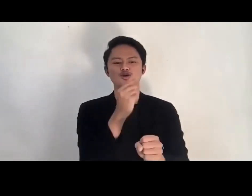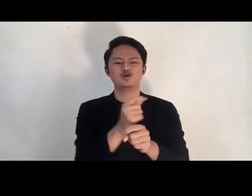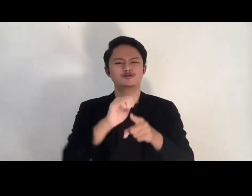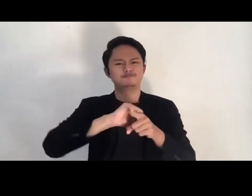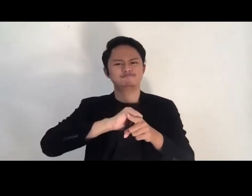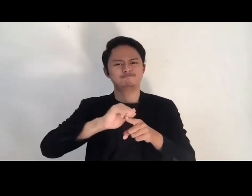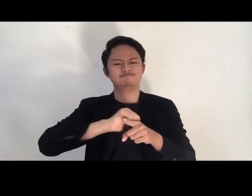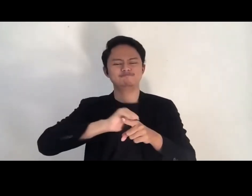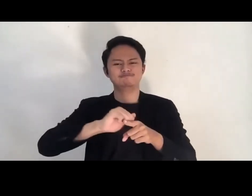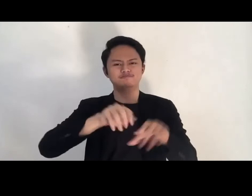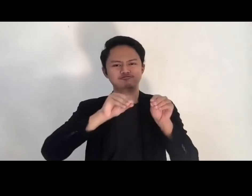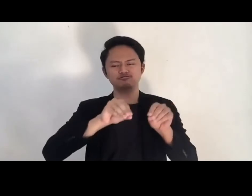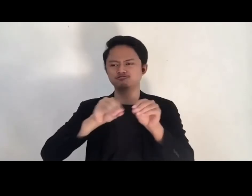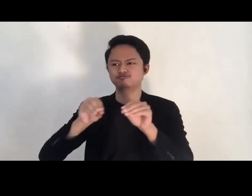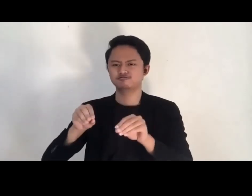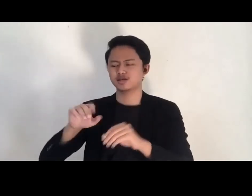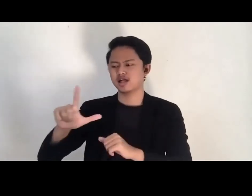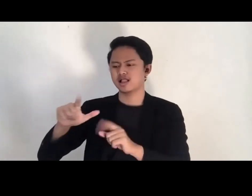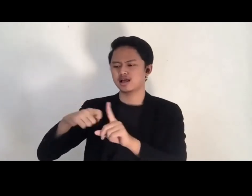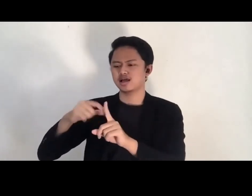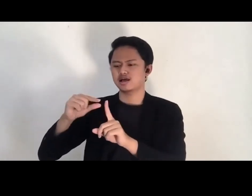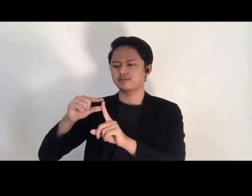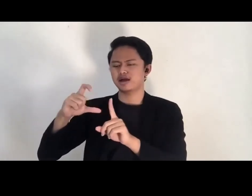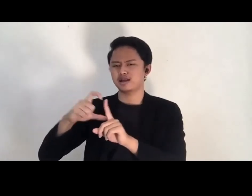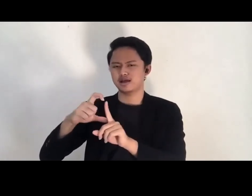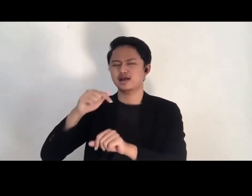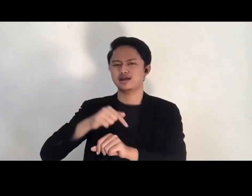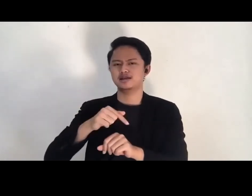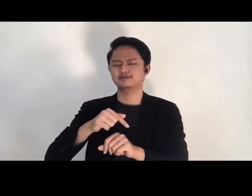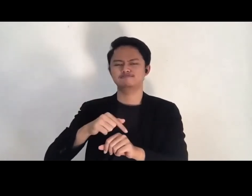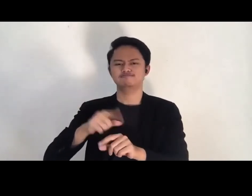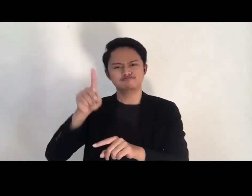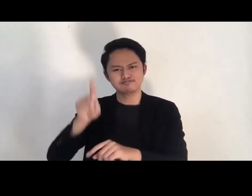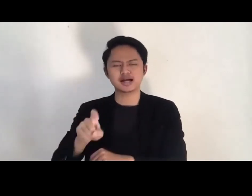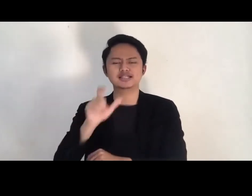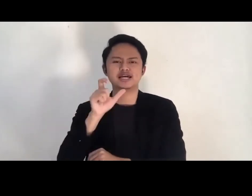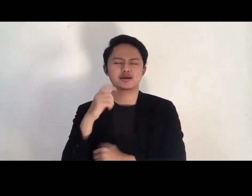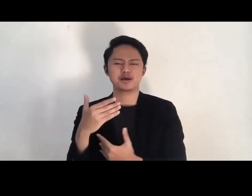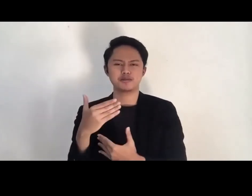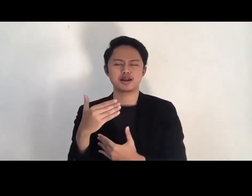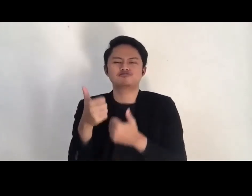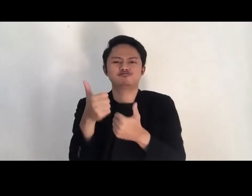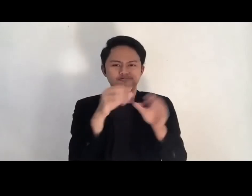dengan bagaimana lembar kerja peserta didik ini dimanfaatkan. Teristimewa